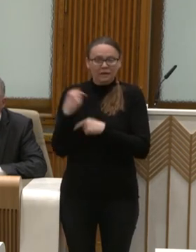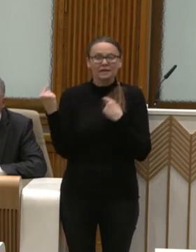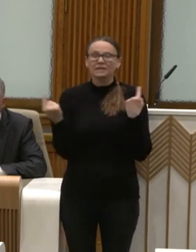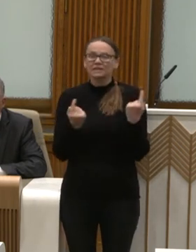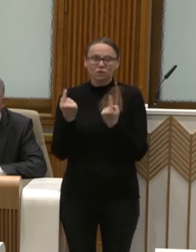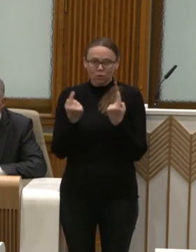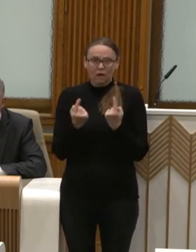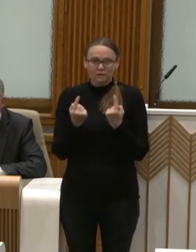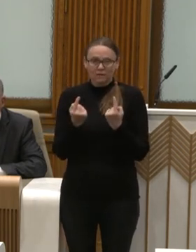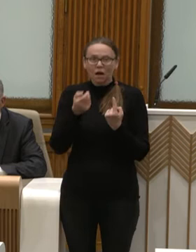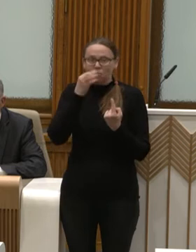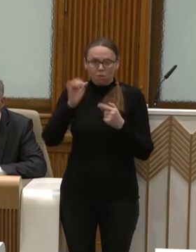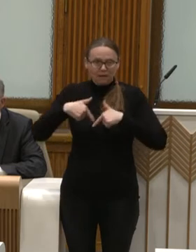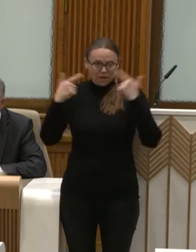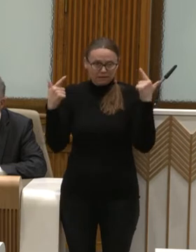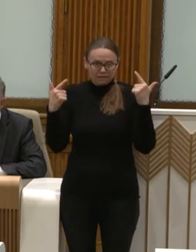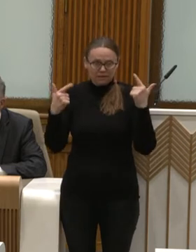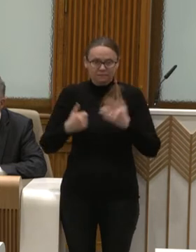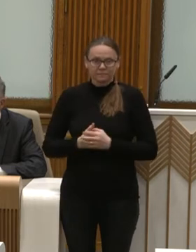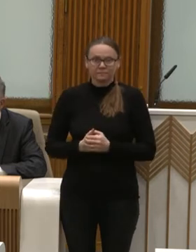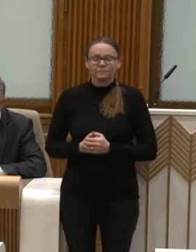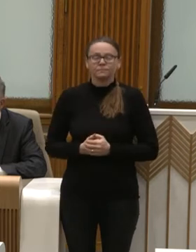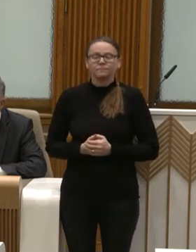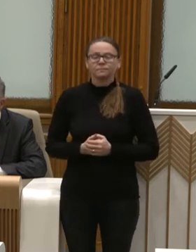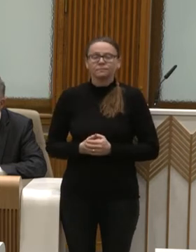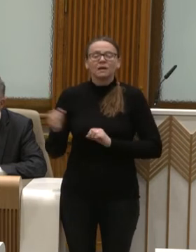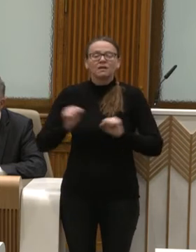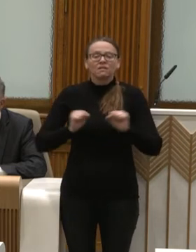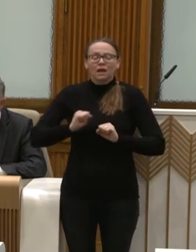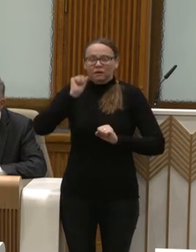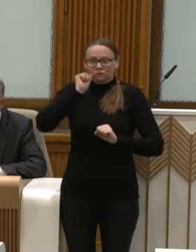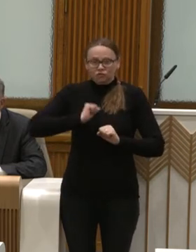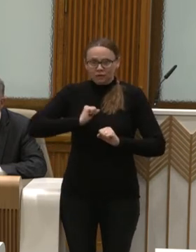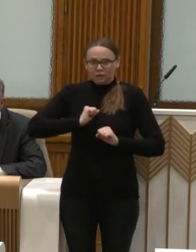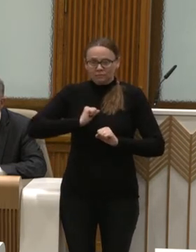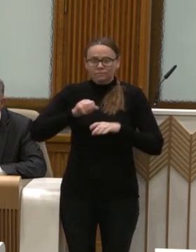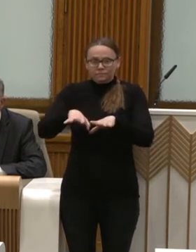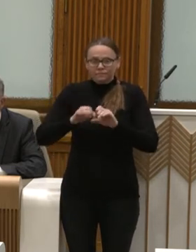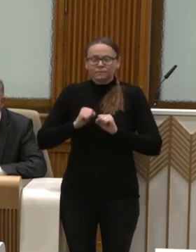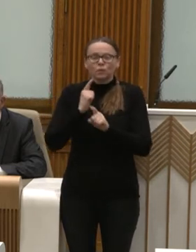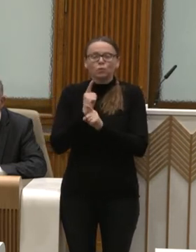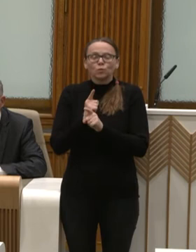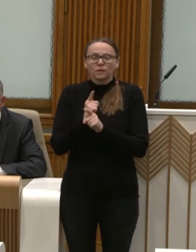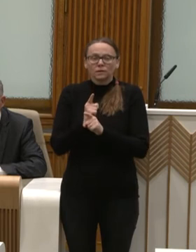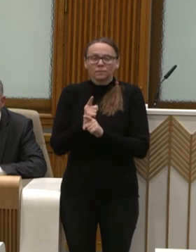situacija bistveno bolj jasna. Vlada je včeraj sprejela tudi